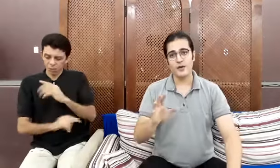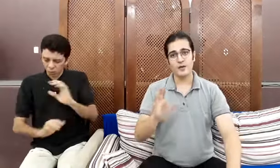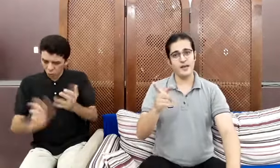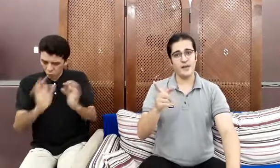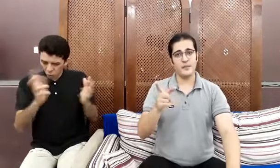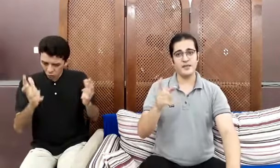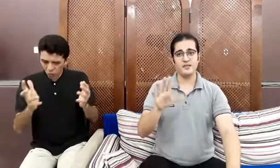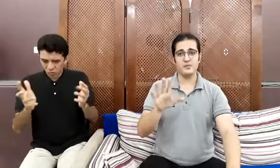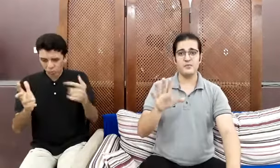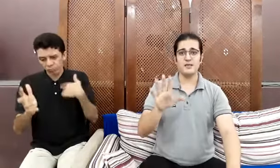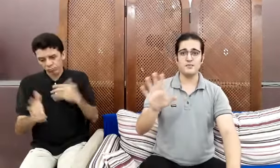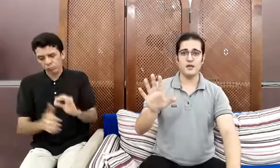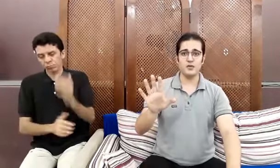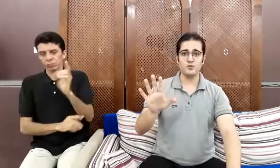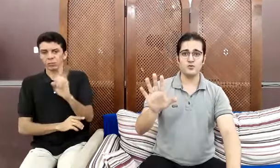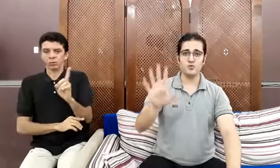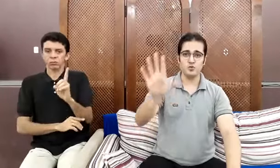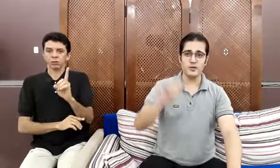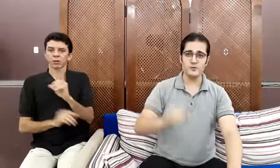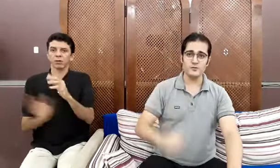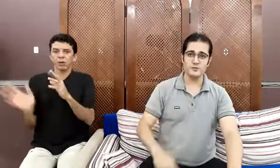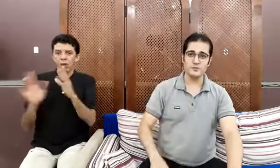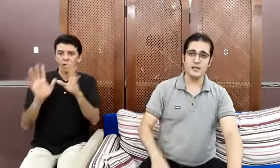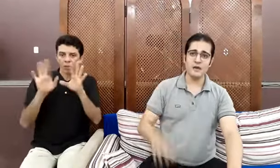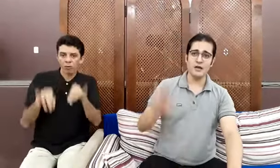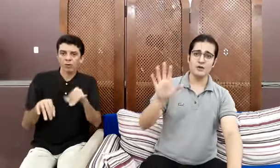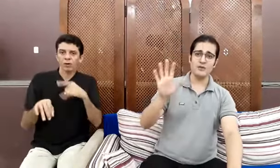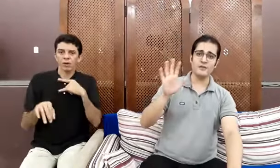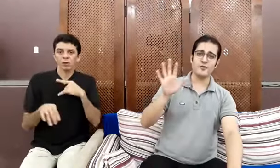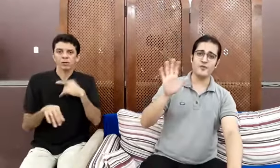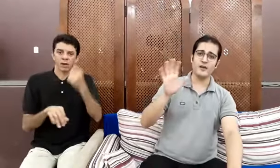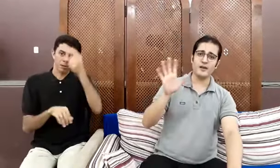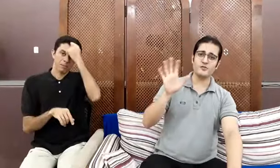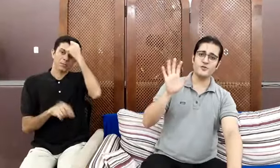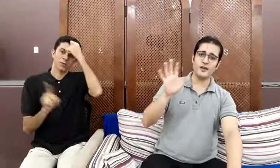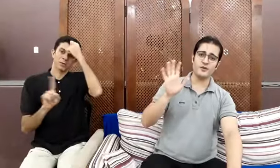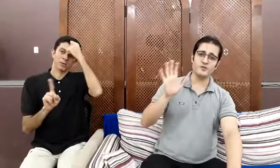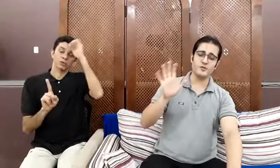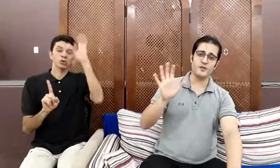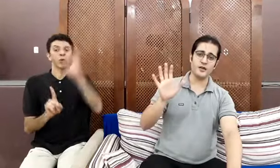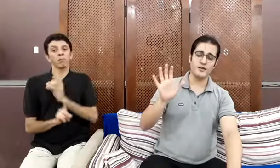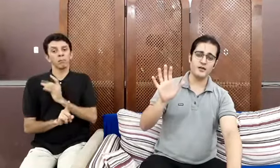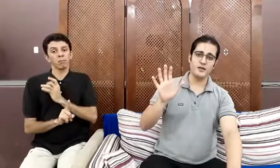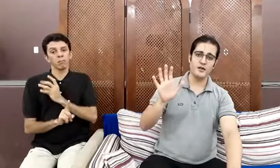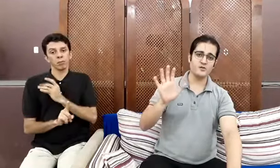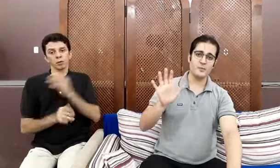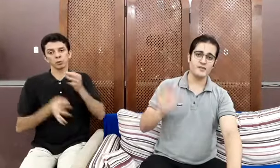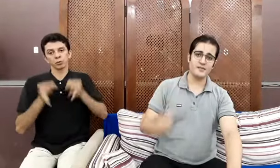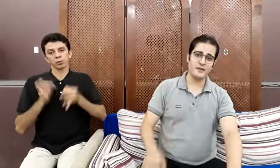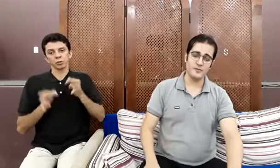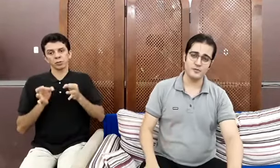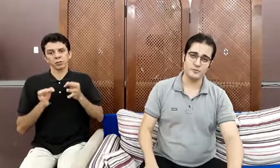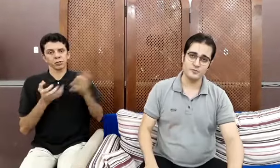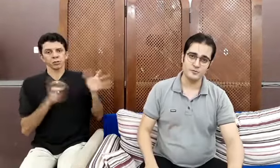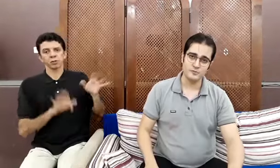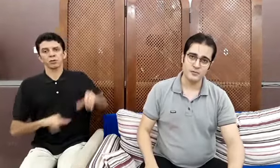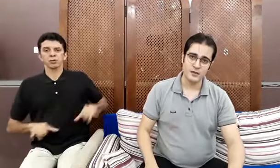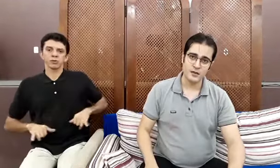final ele não se arrepende, ele simplesmente tem medo do juízo. Não quero sofrer, não quero sofrer. Ele só pensava nele